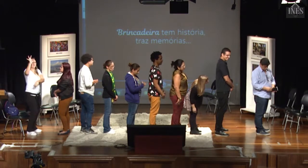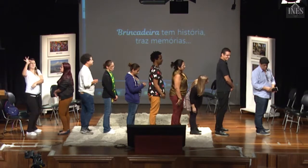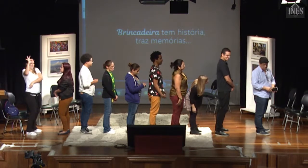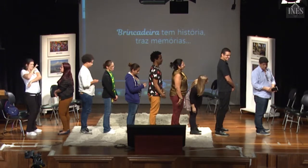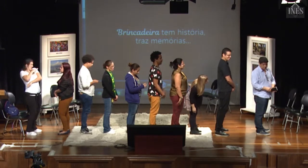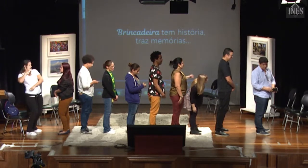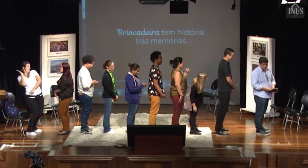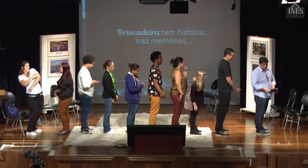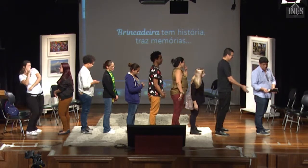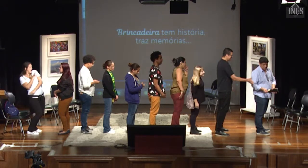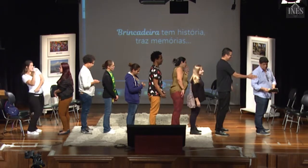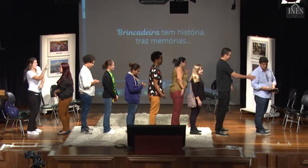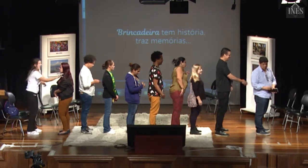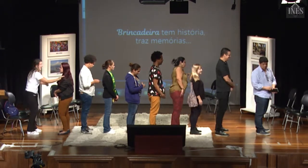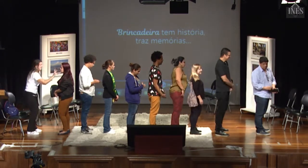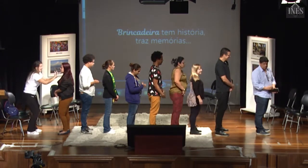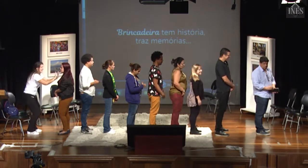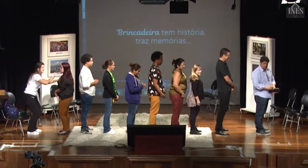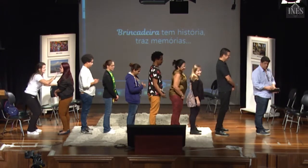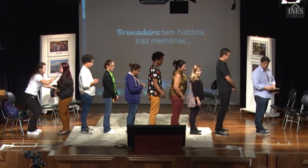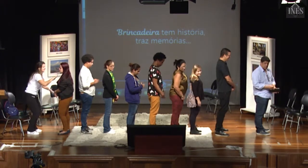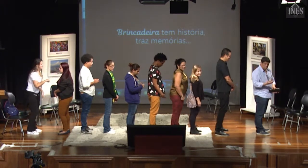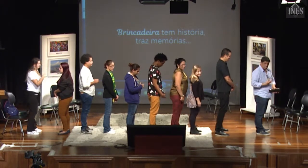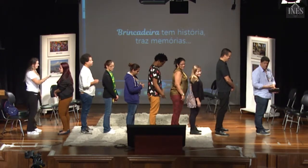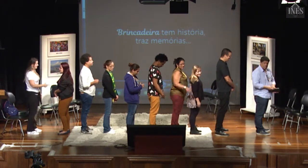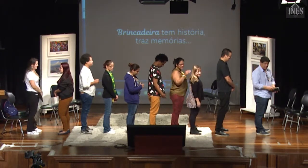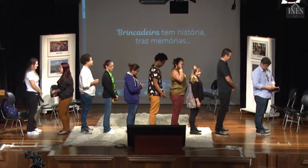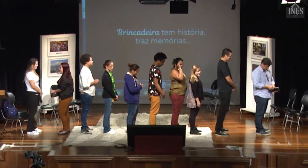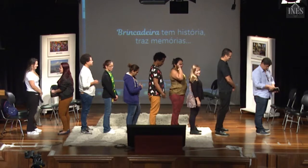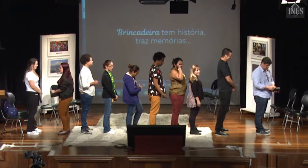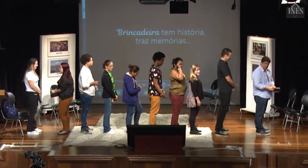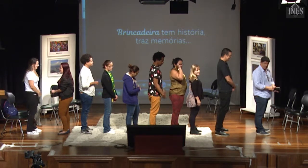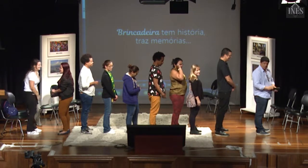Eu estava sinalizando e uma mosquinha me picou. Agora repete.